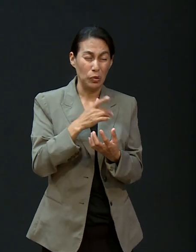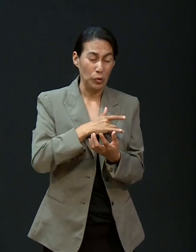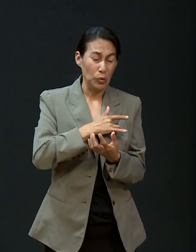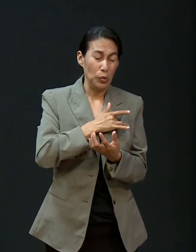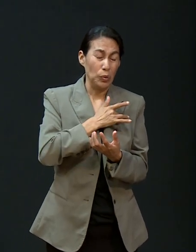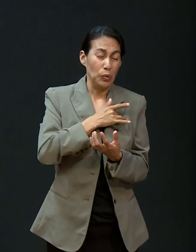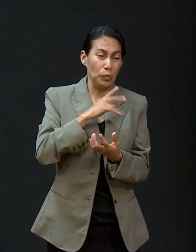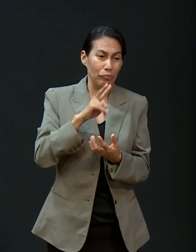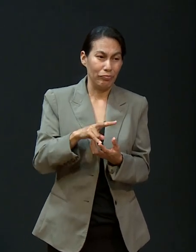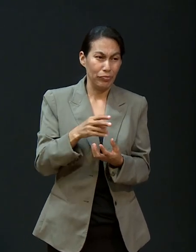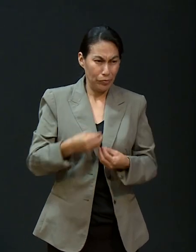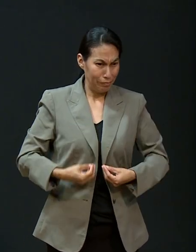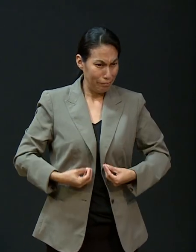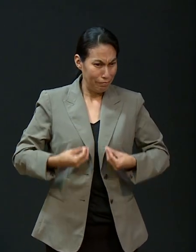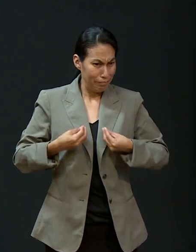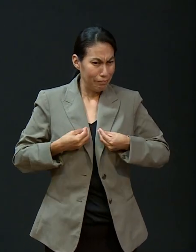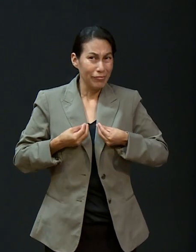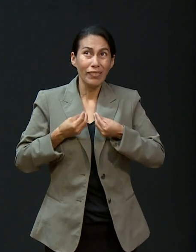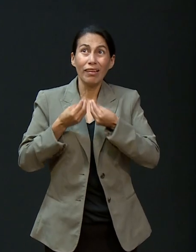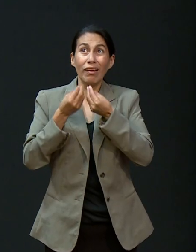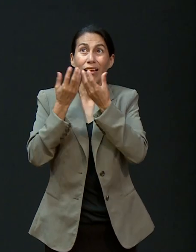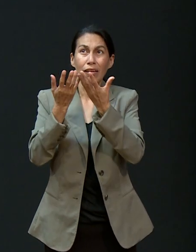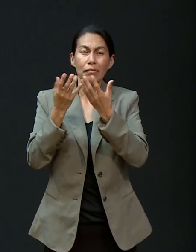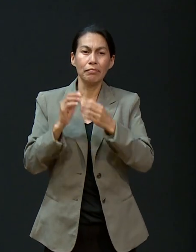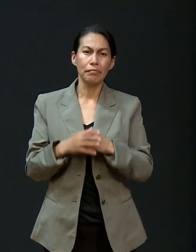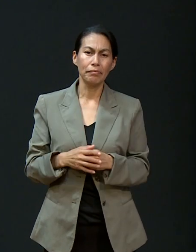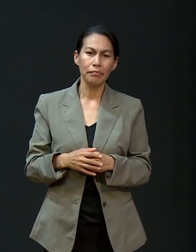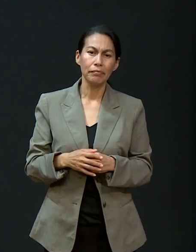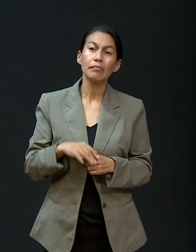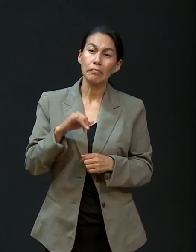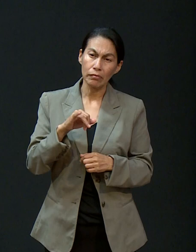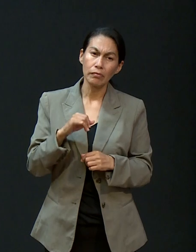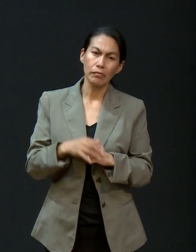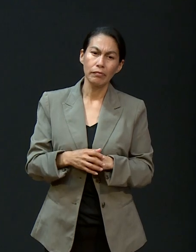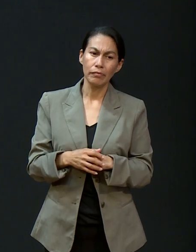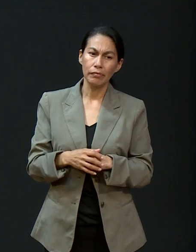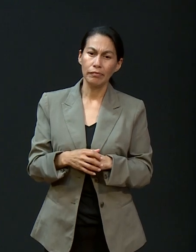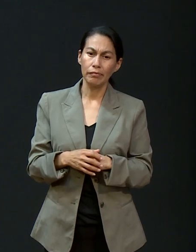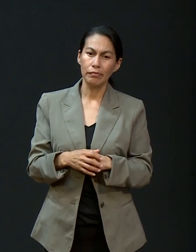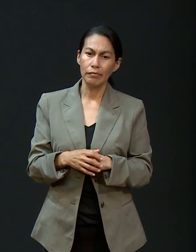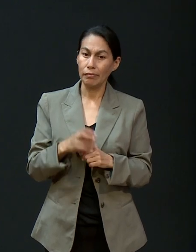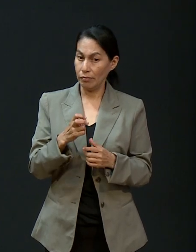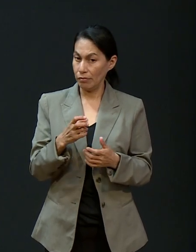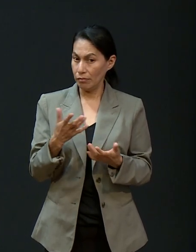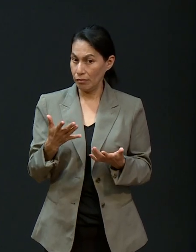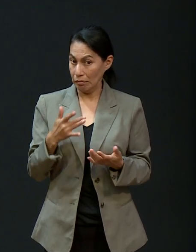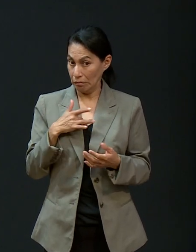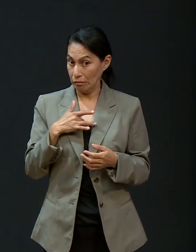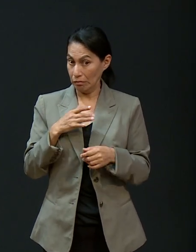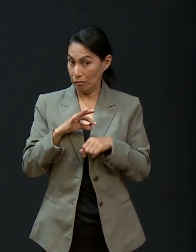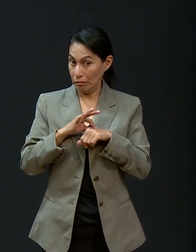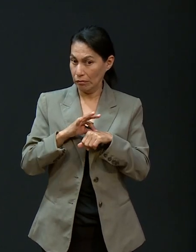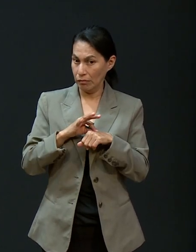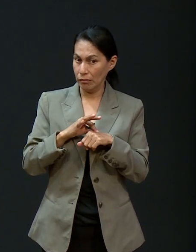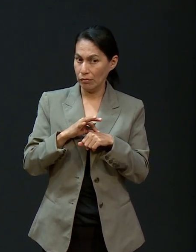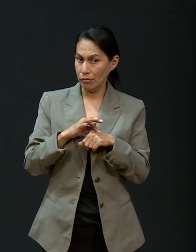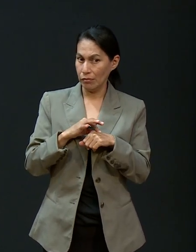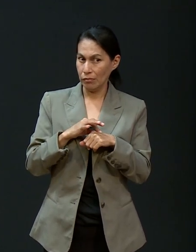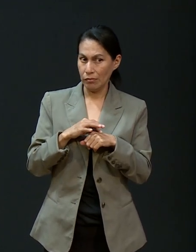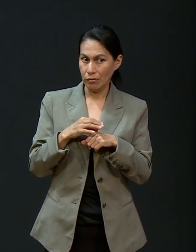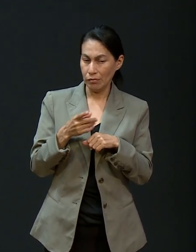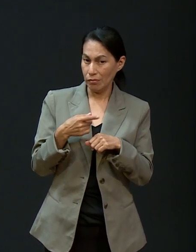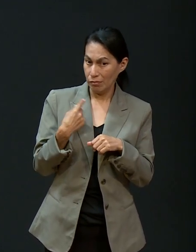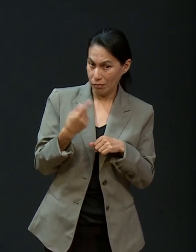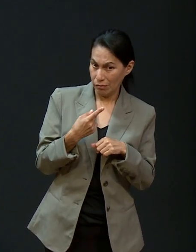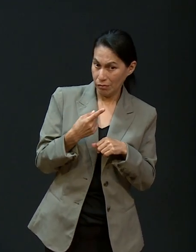tu hijo, ¿no? Darías tu vida por él. Sí. Sí, eso me pasó, no hablamos,